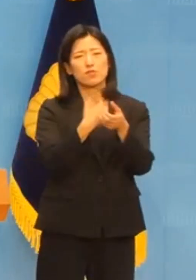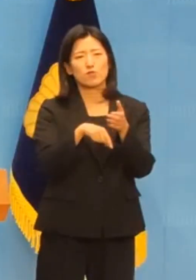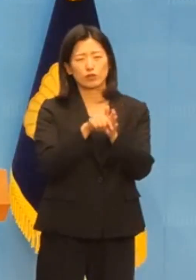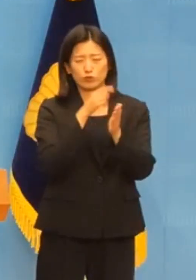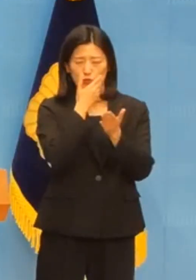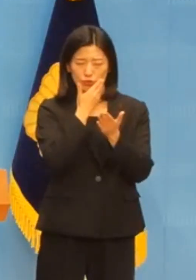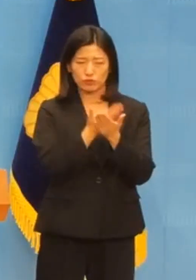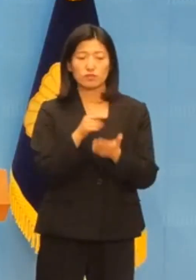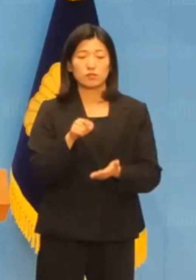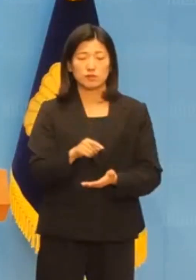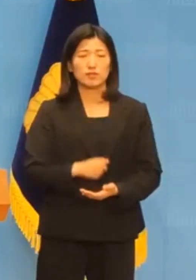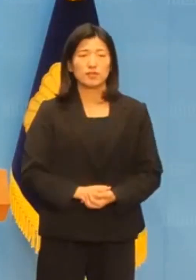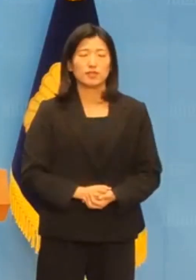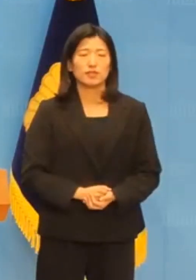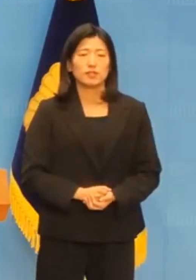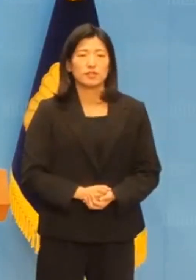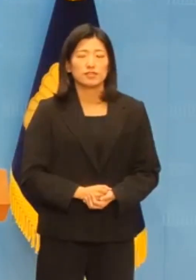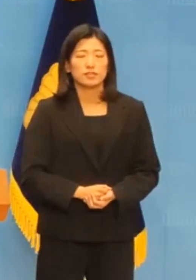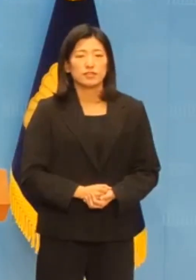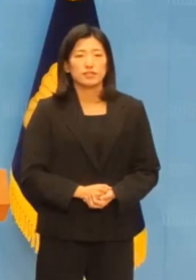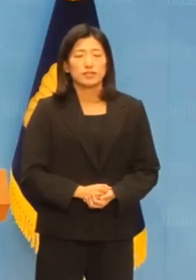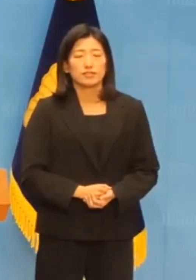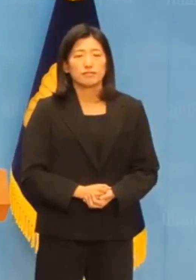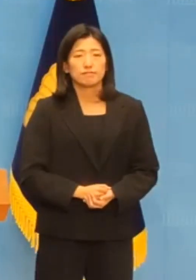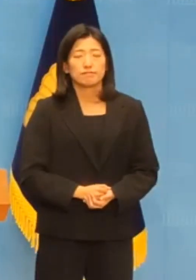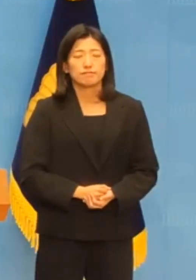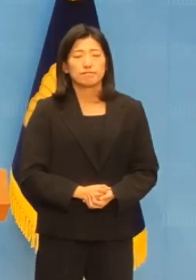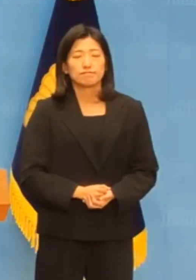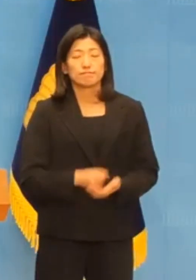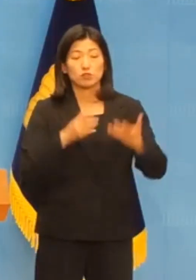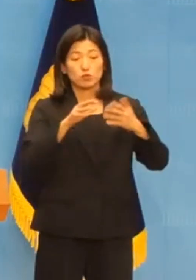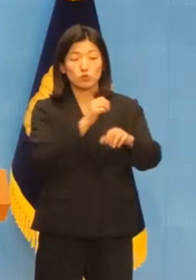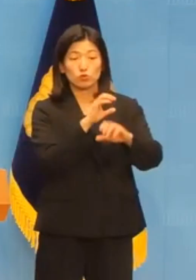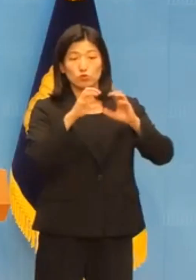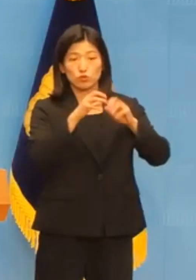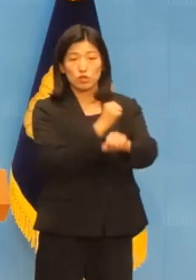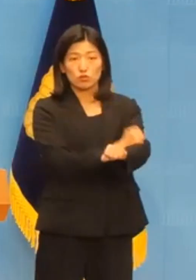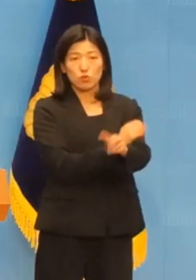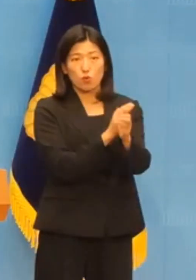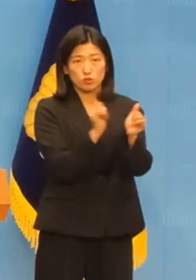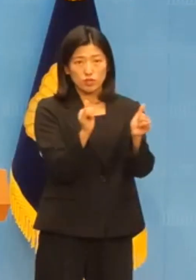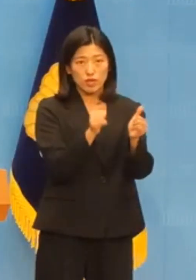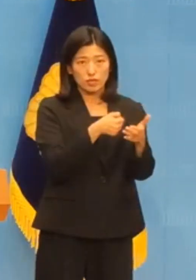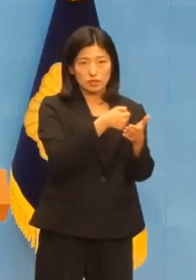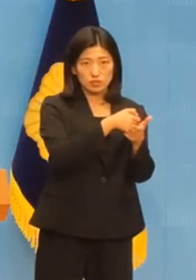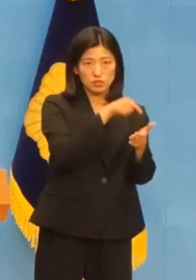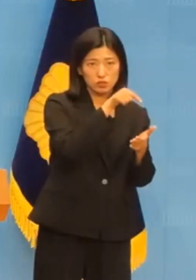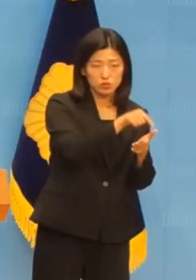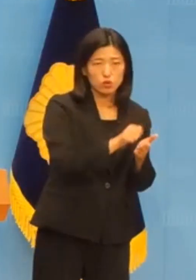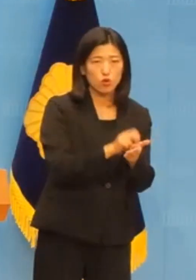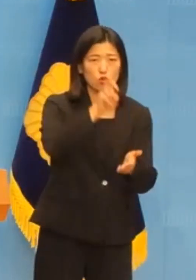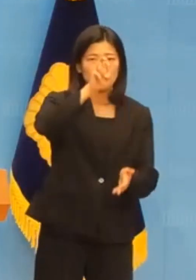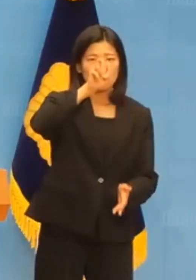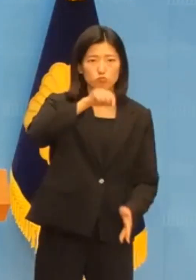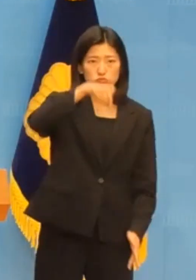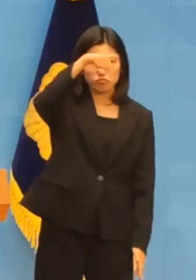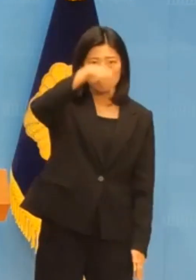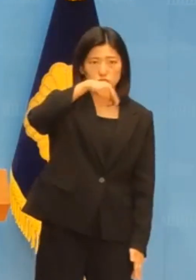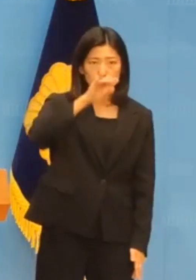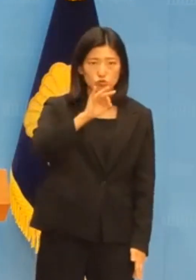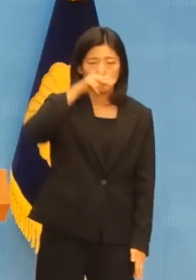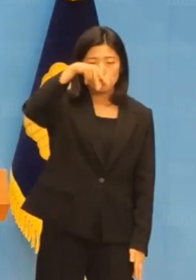과정입니다. 이번 조치를 계기로 국가유공자 지정과 무공수훈 제도 전반에 대한